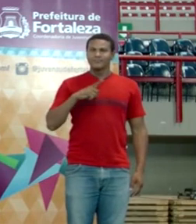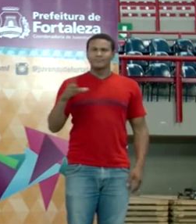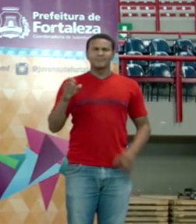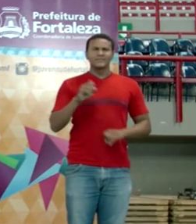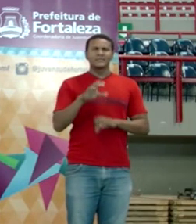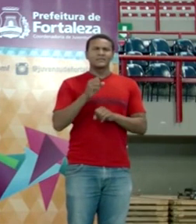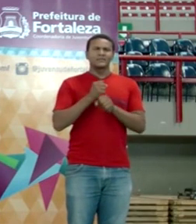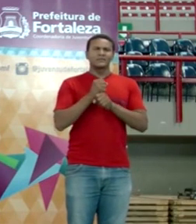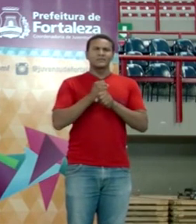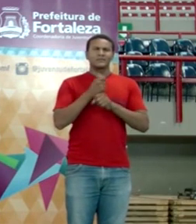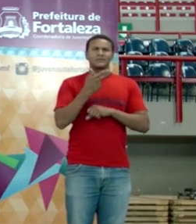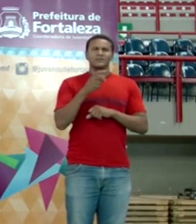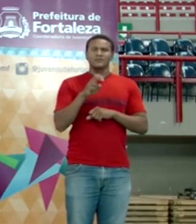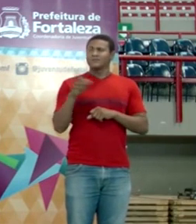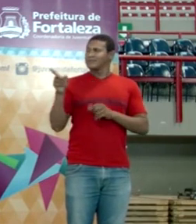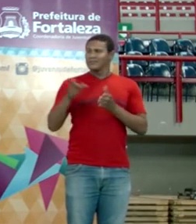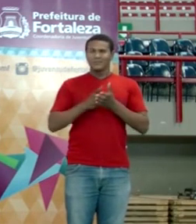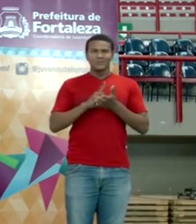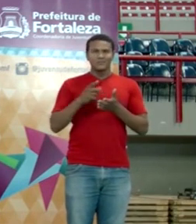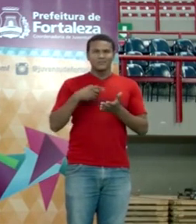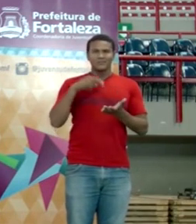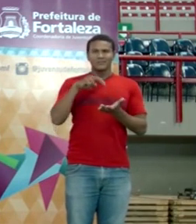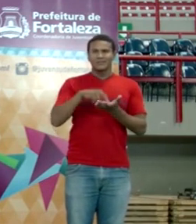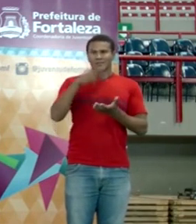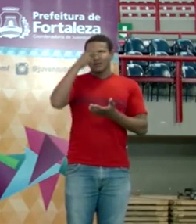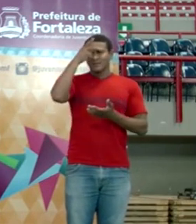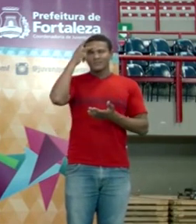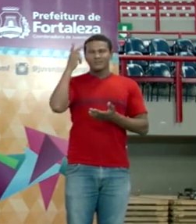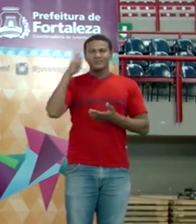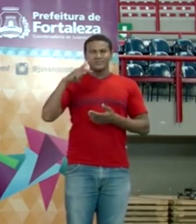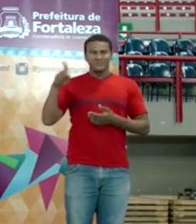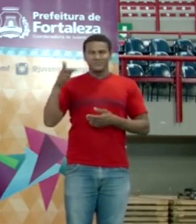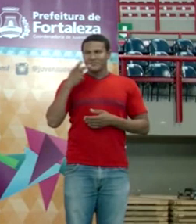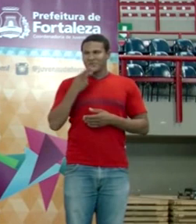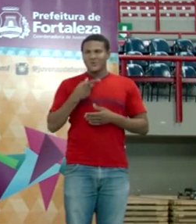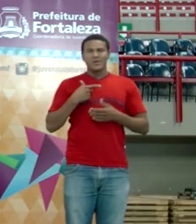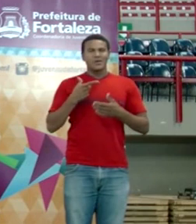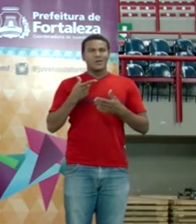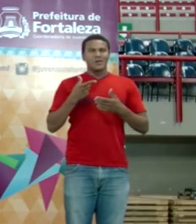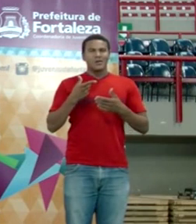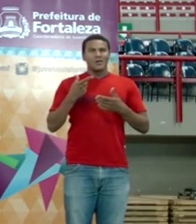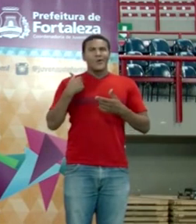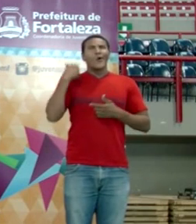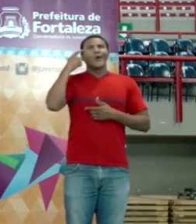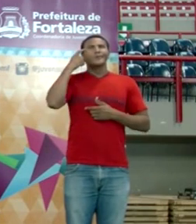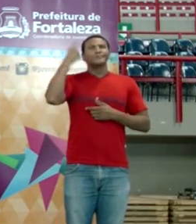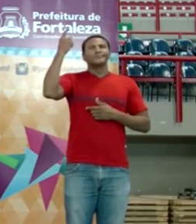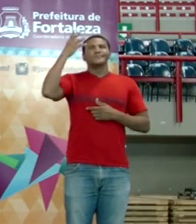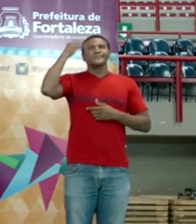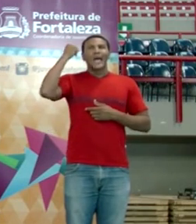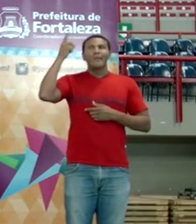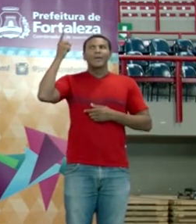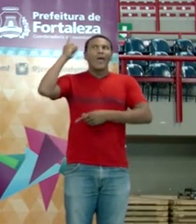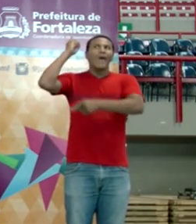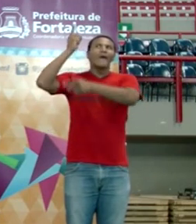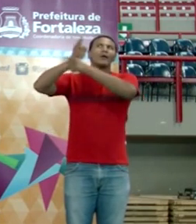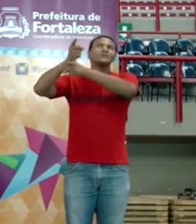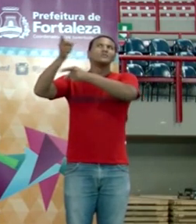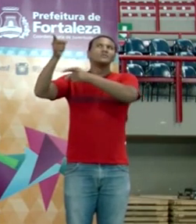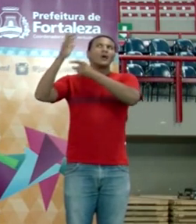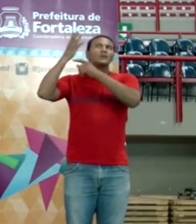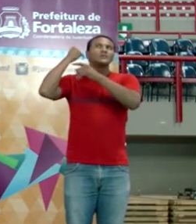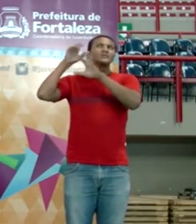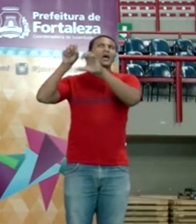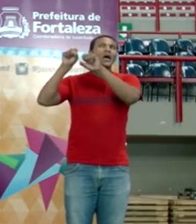E, como o Fábio Frota falou, a gente não é adivinho, a gente não vai adivinhar a prova. Mas vocês vão ver que esse